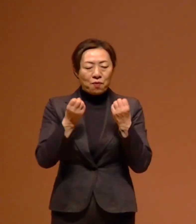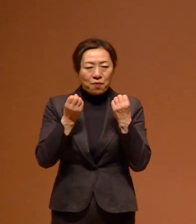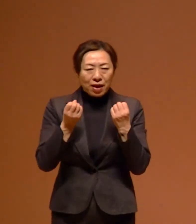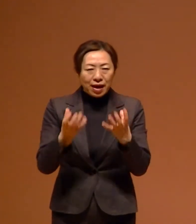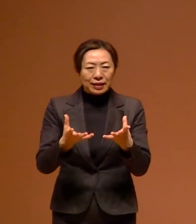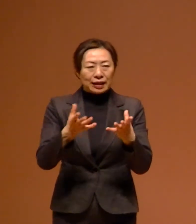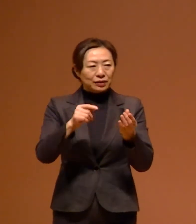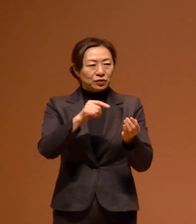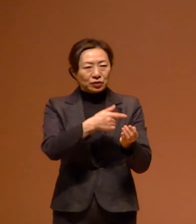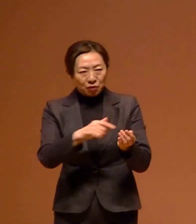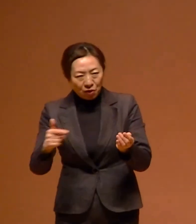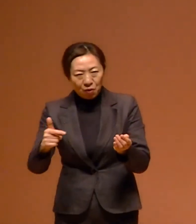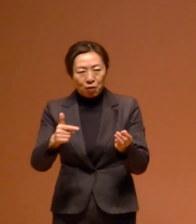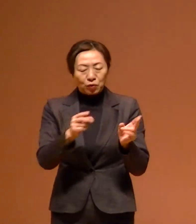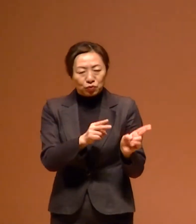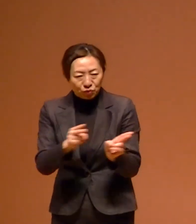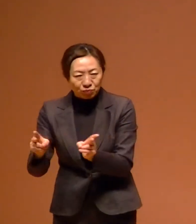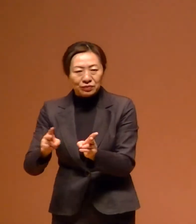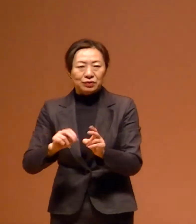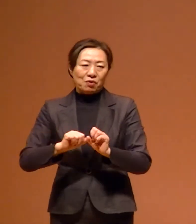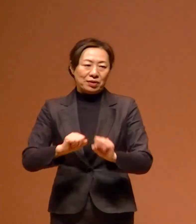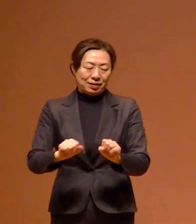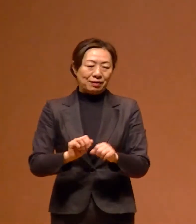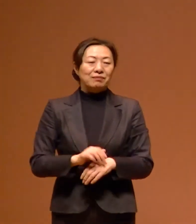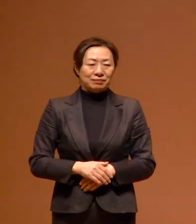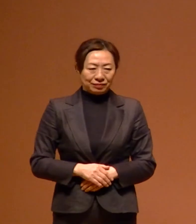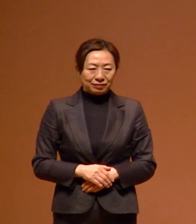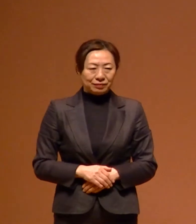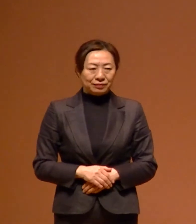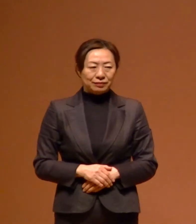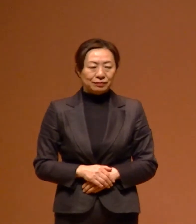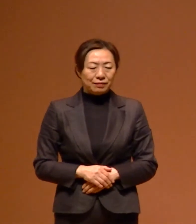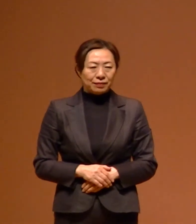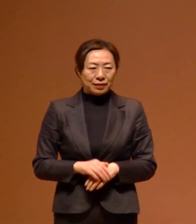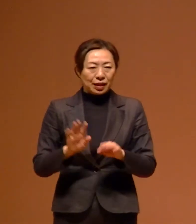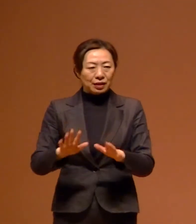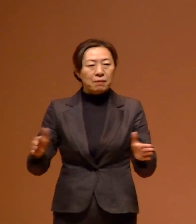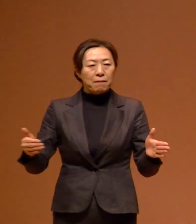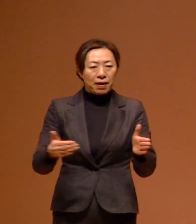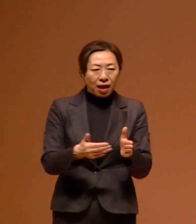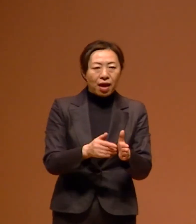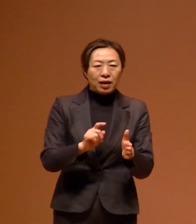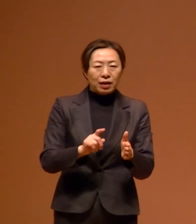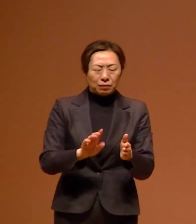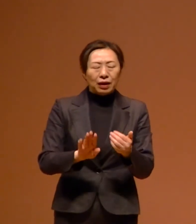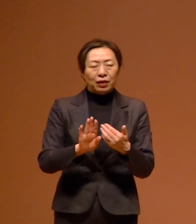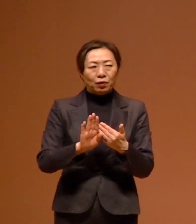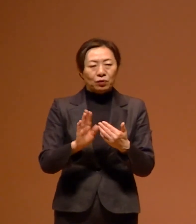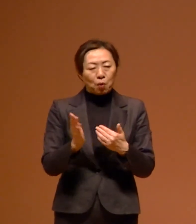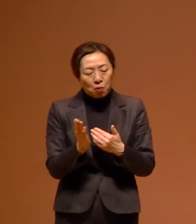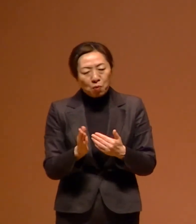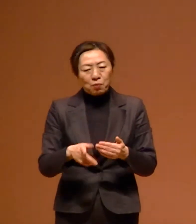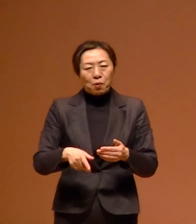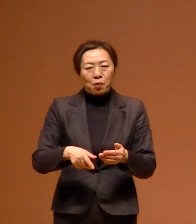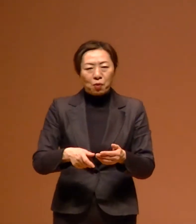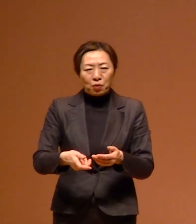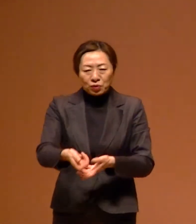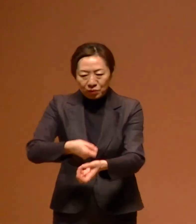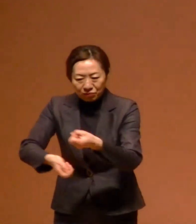造船9月に出ます。ですからそれまでには漁を始めたいと思っています